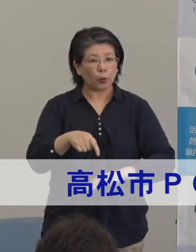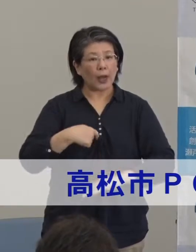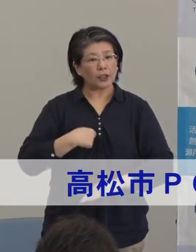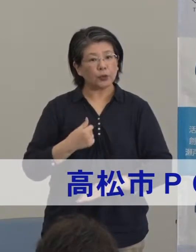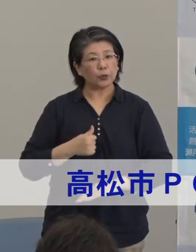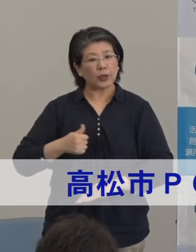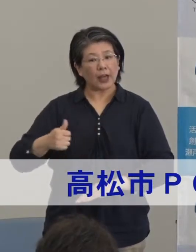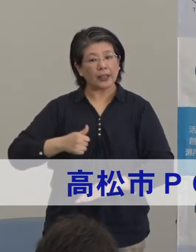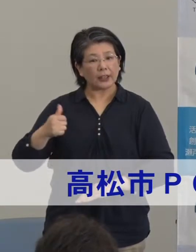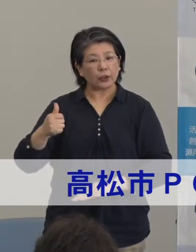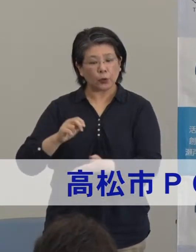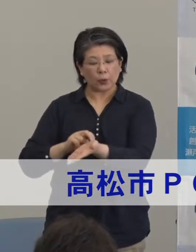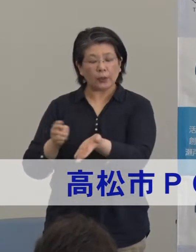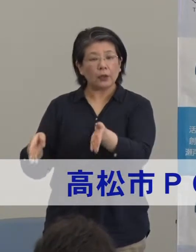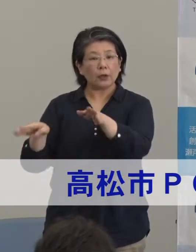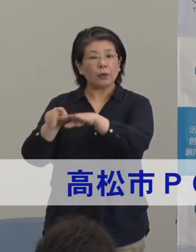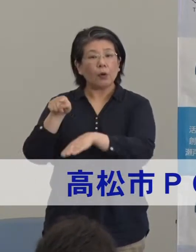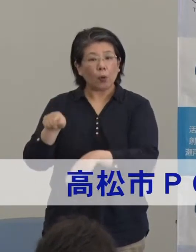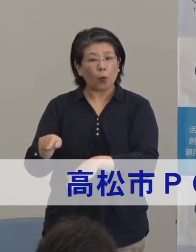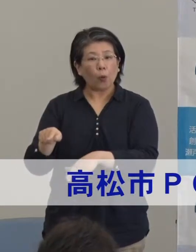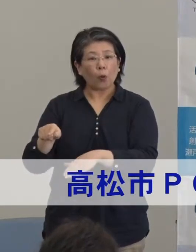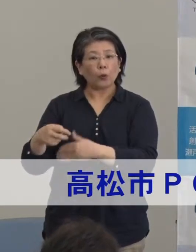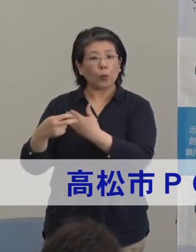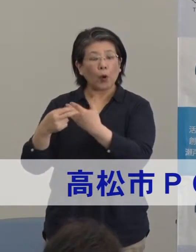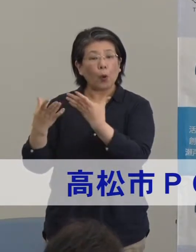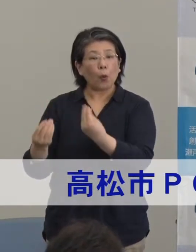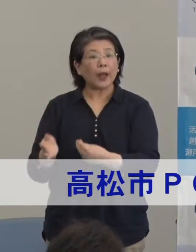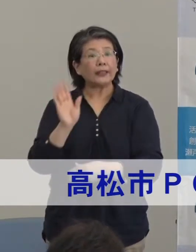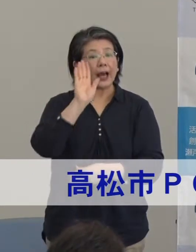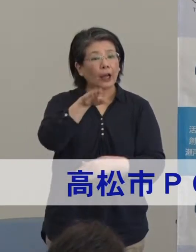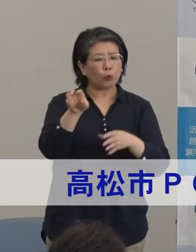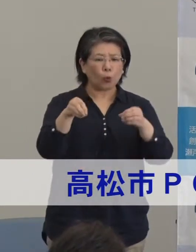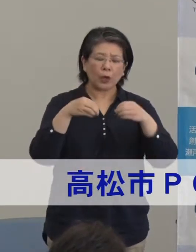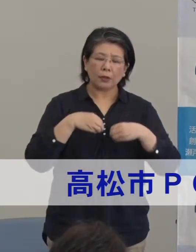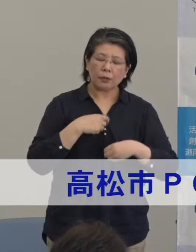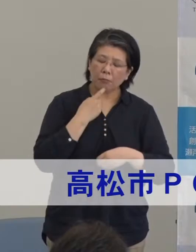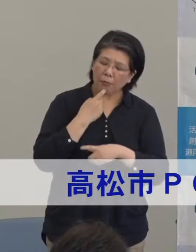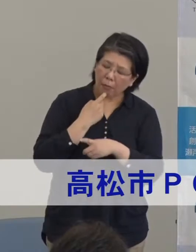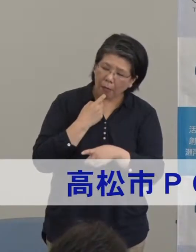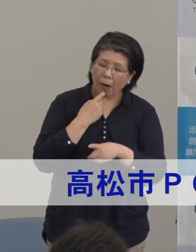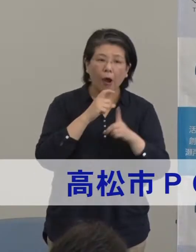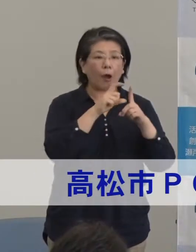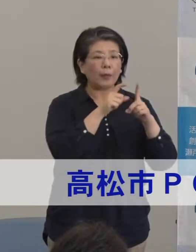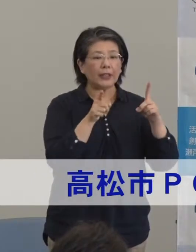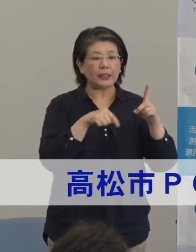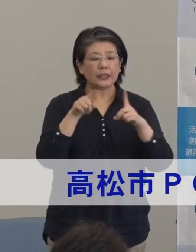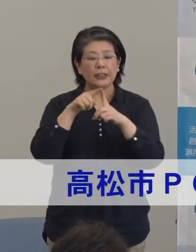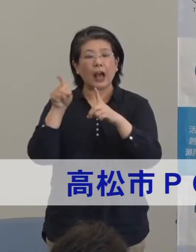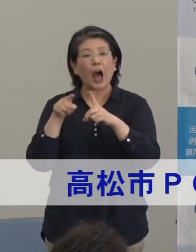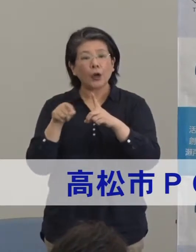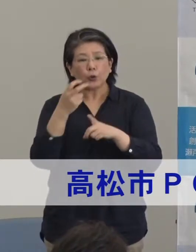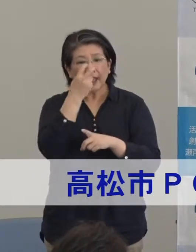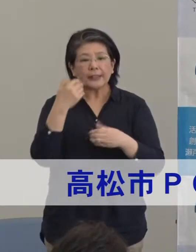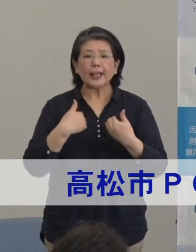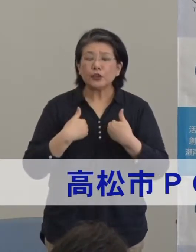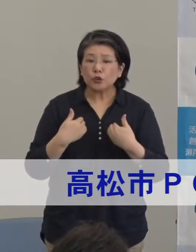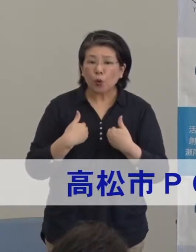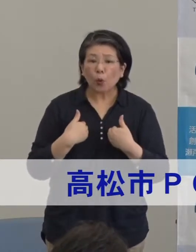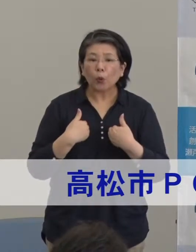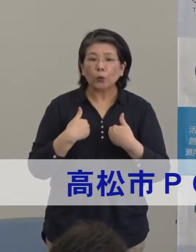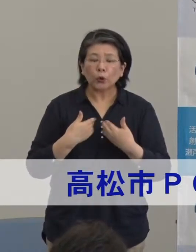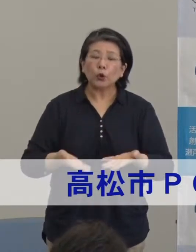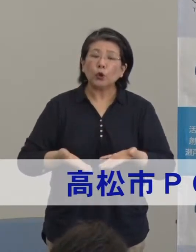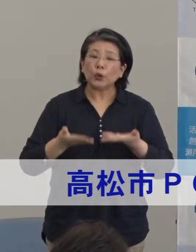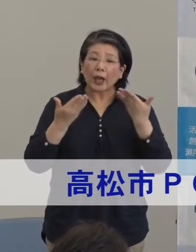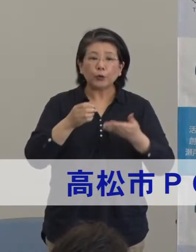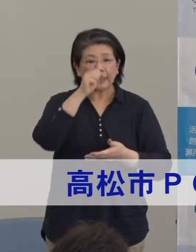一般医療機関受診後、感染が疑われ、PCR 検査が必要と判断されました、軽症